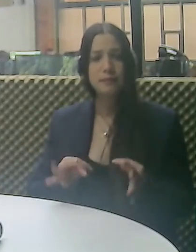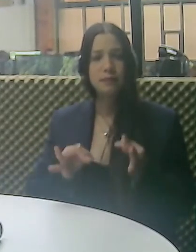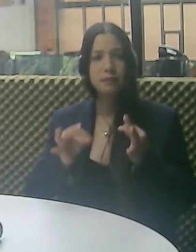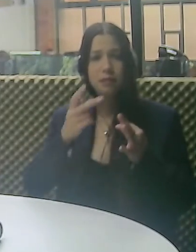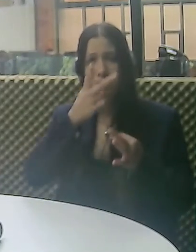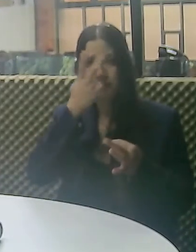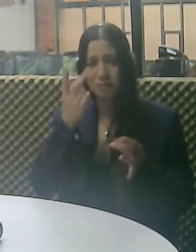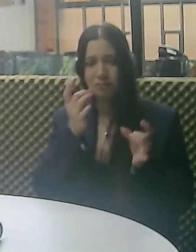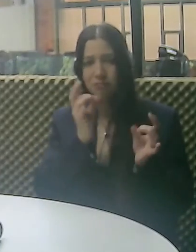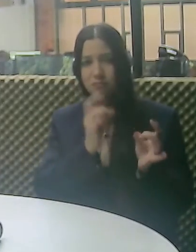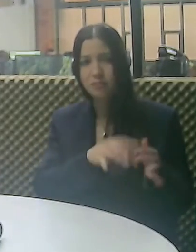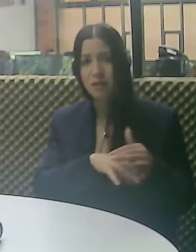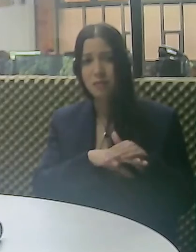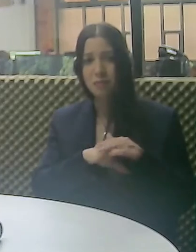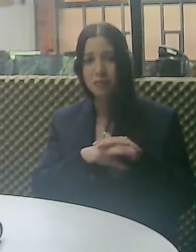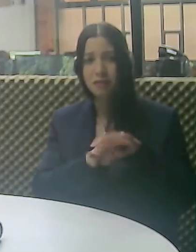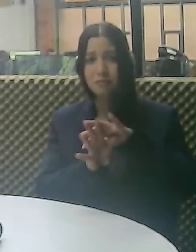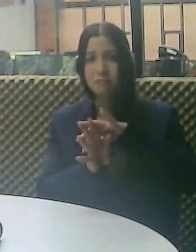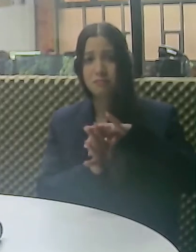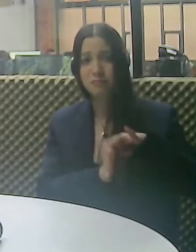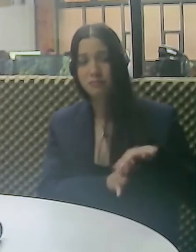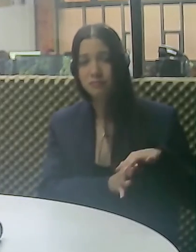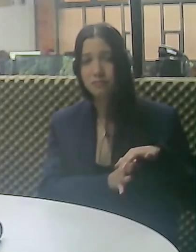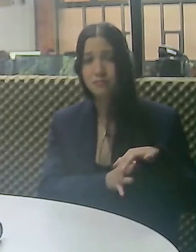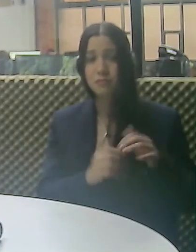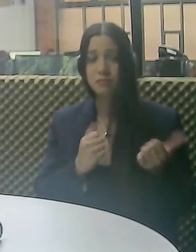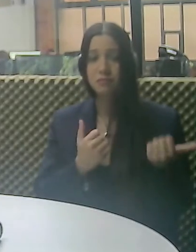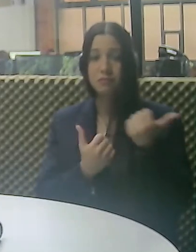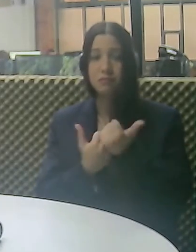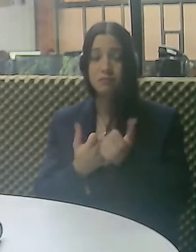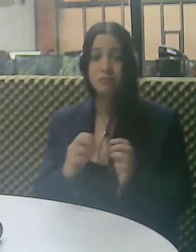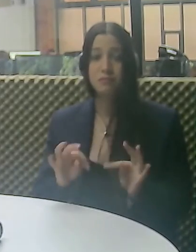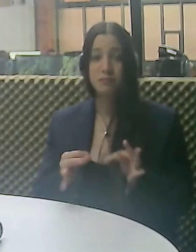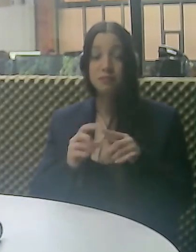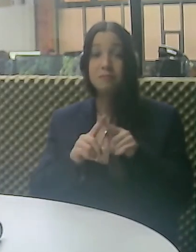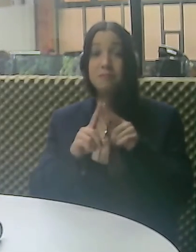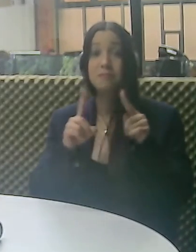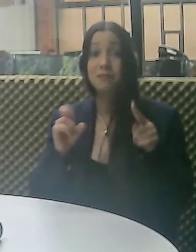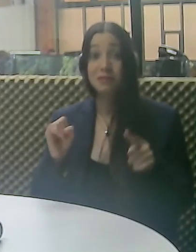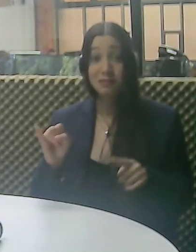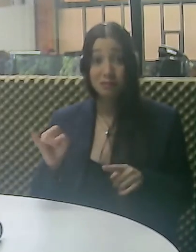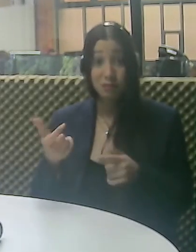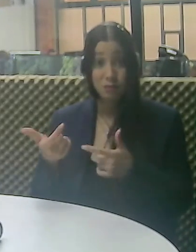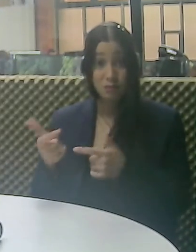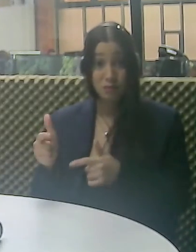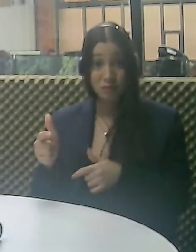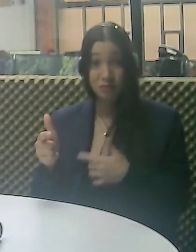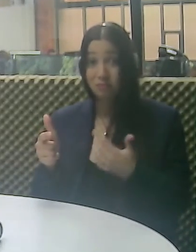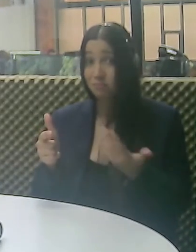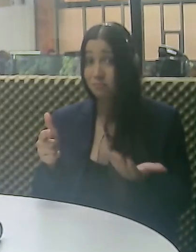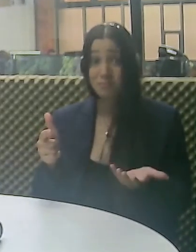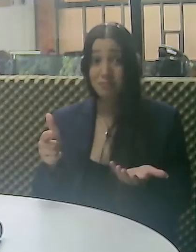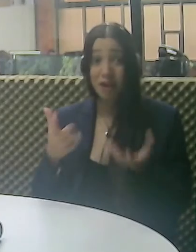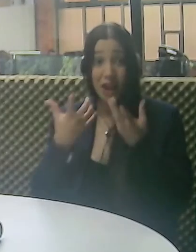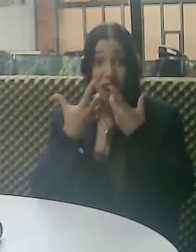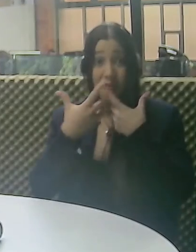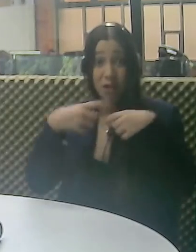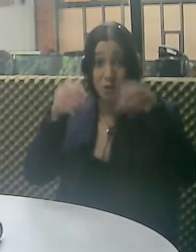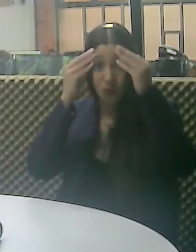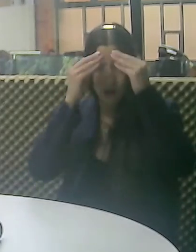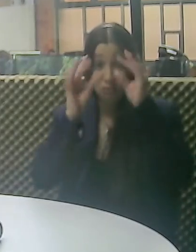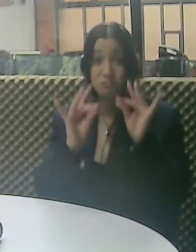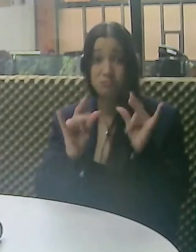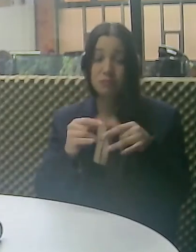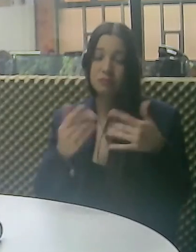estão deixando o Braille de lado e usando a tecnologia. Só que sem a tecnologia, não tem a linguagem. Então, a pessoa precisa